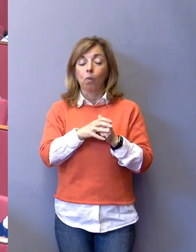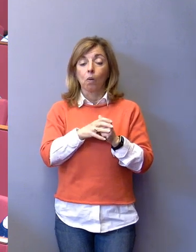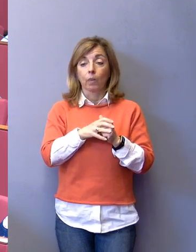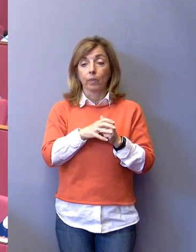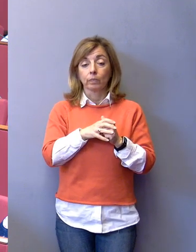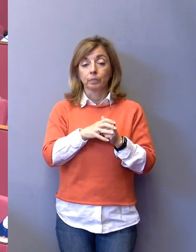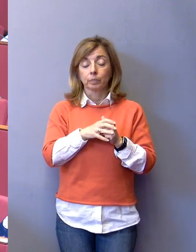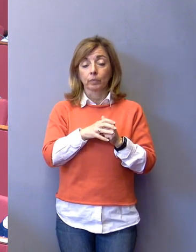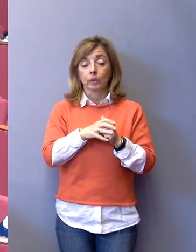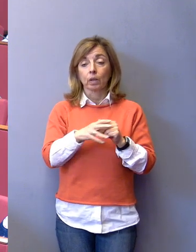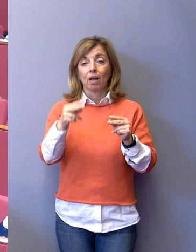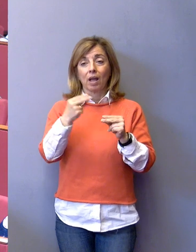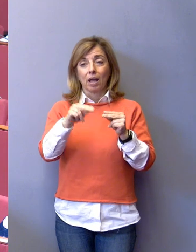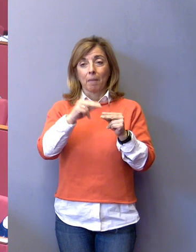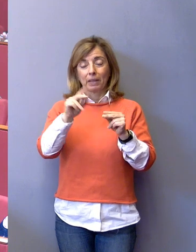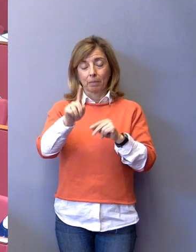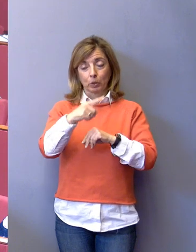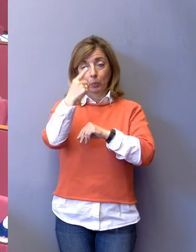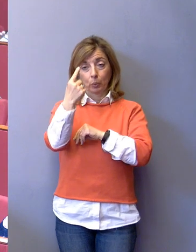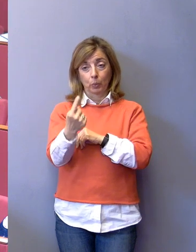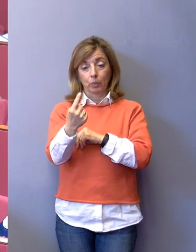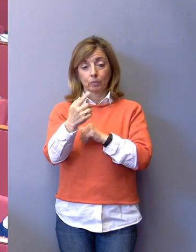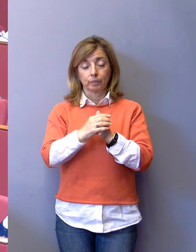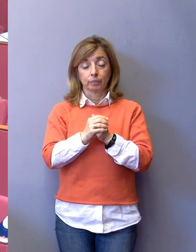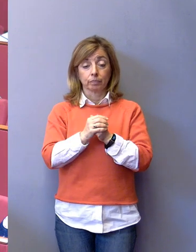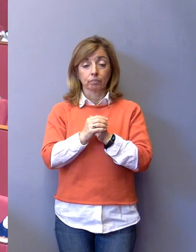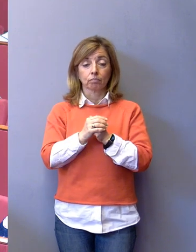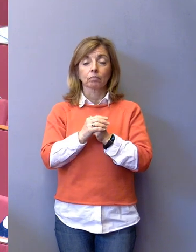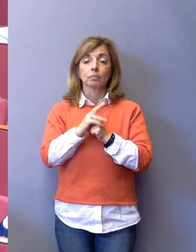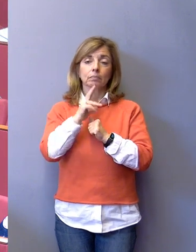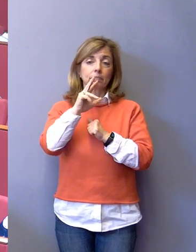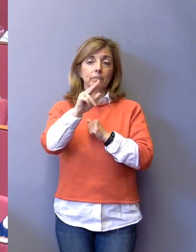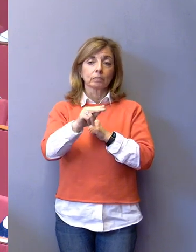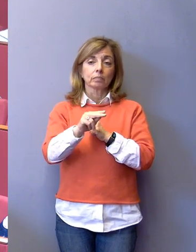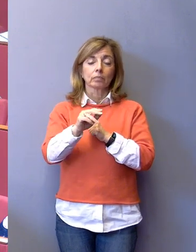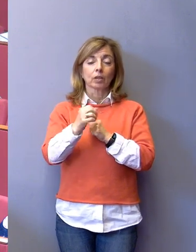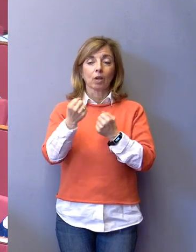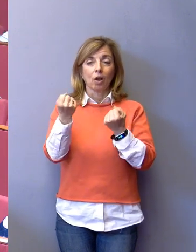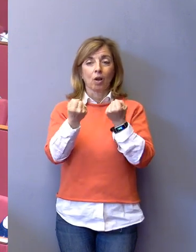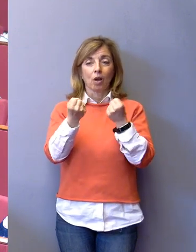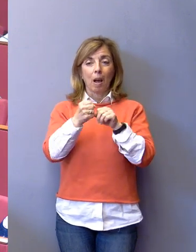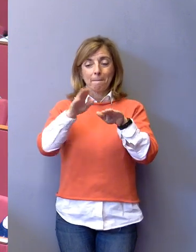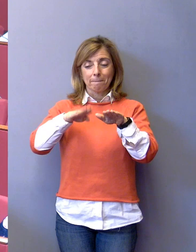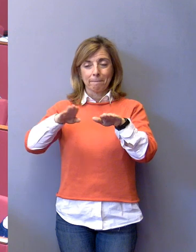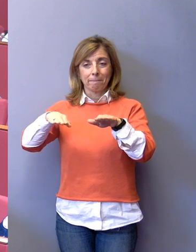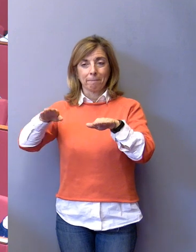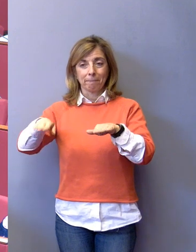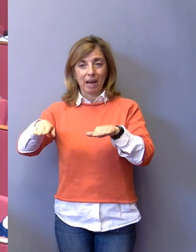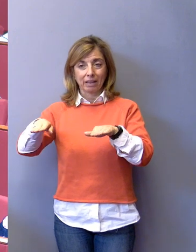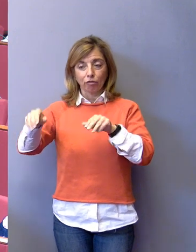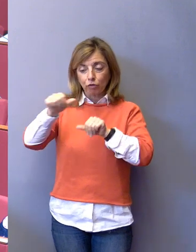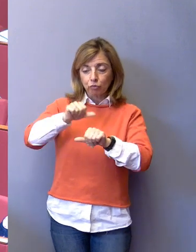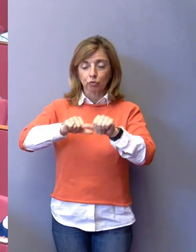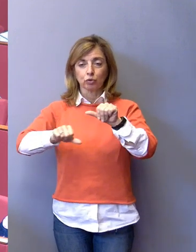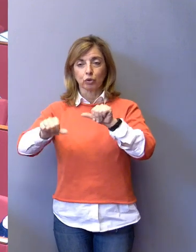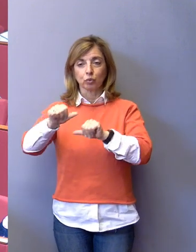Allora l'emendamento numero 1 dice no ai parcheggi in sostituzione dell'arredo e del Verde Urbano